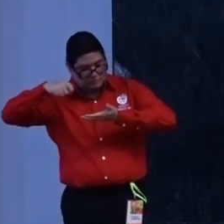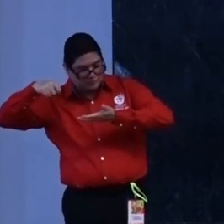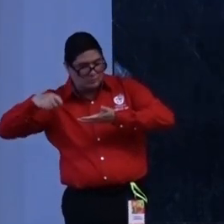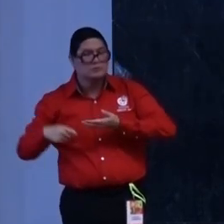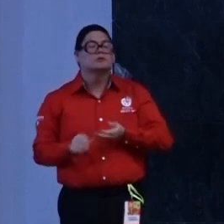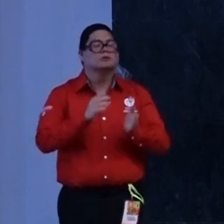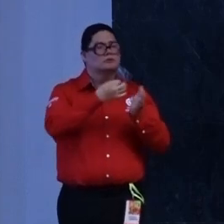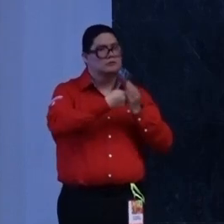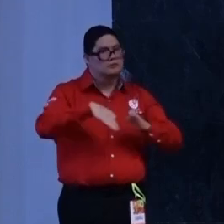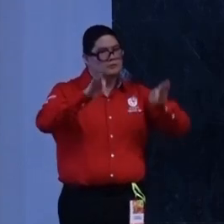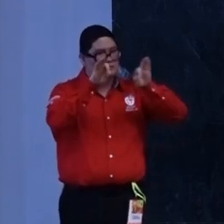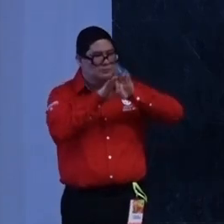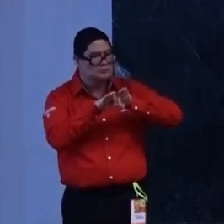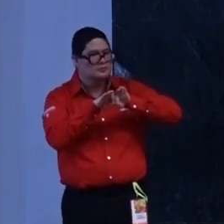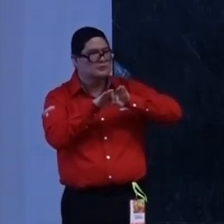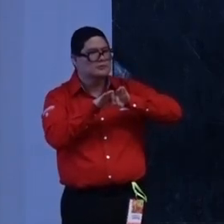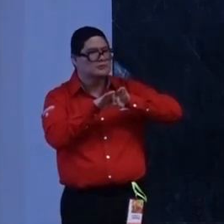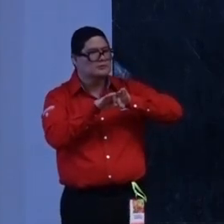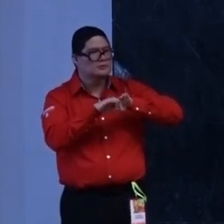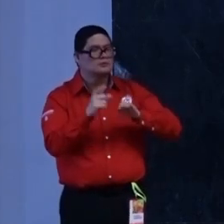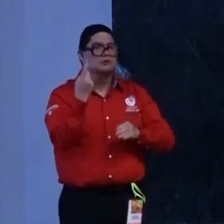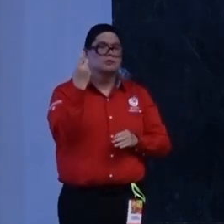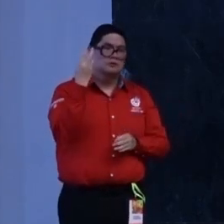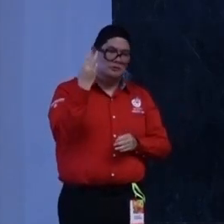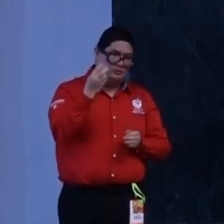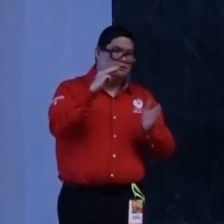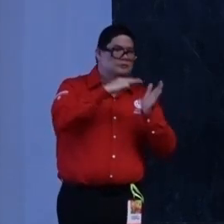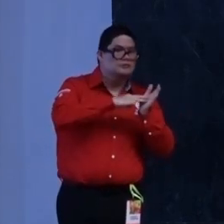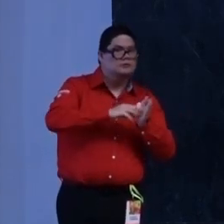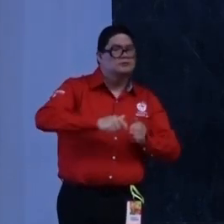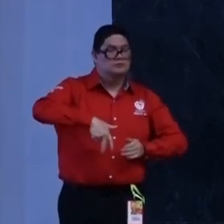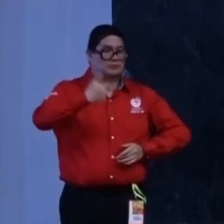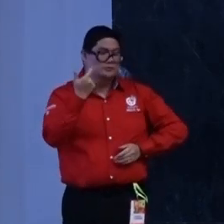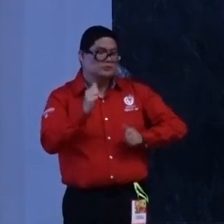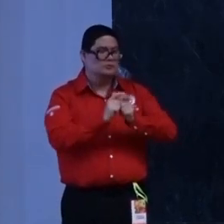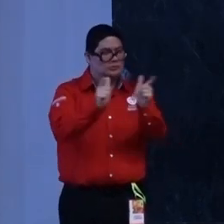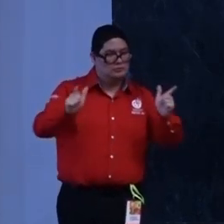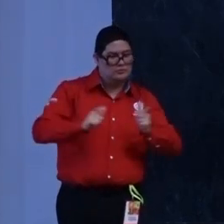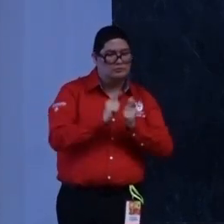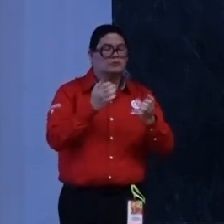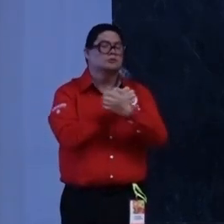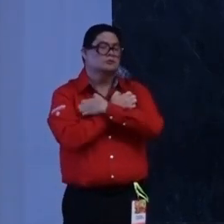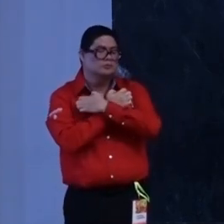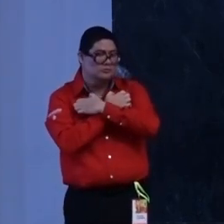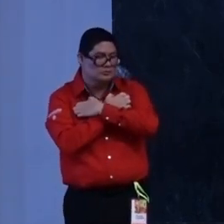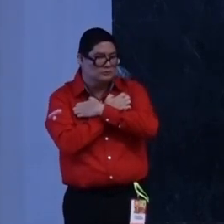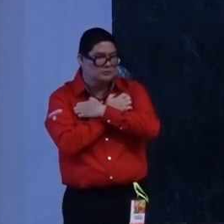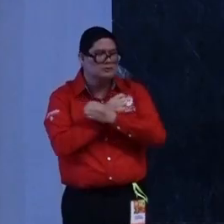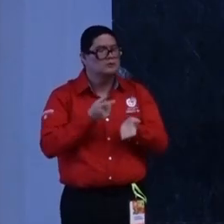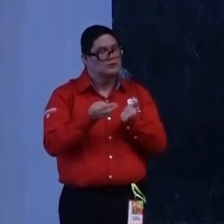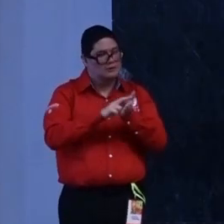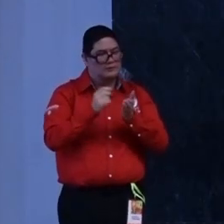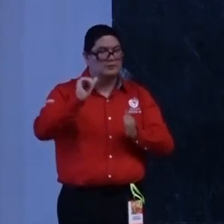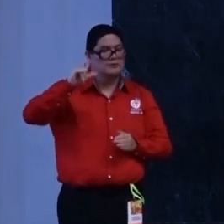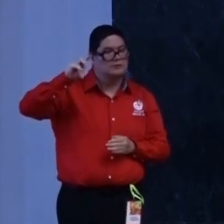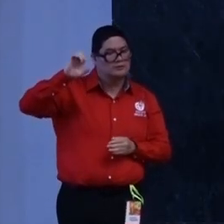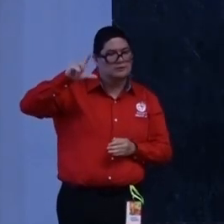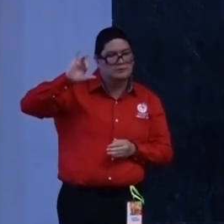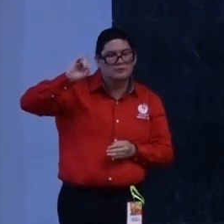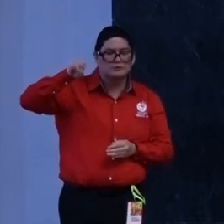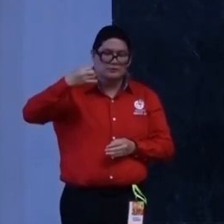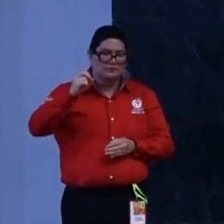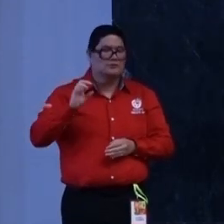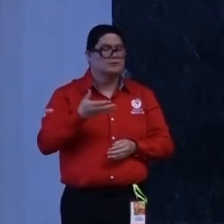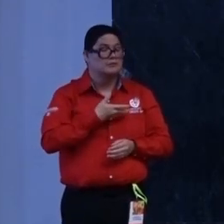juegan un papel importante. En 2017, con un grupo de estudiantes, creó la revista Catalejo, que hoy cuenta con